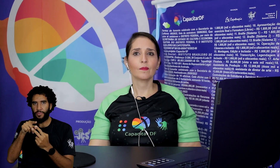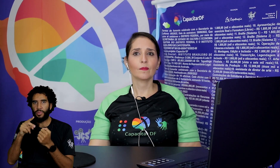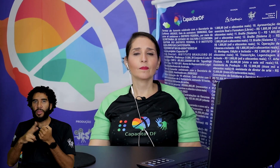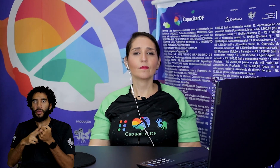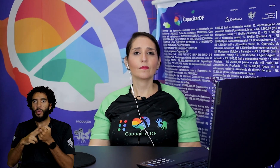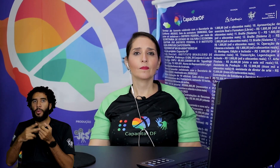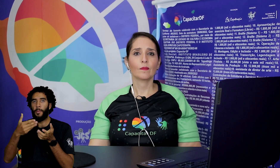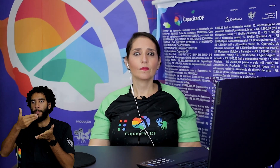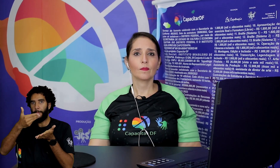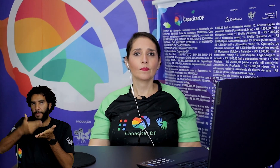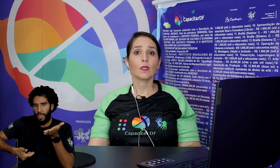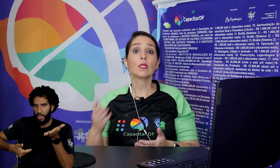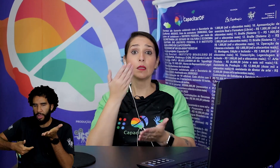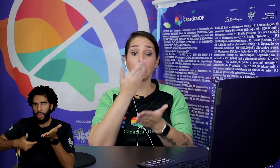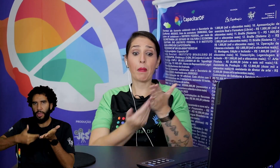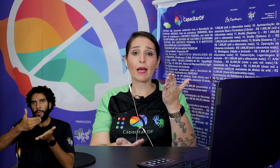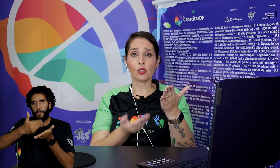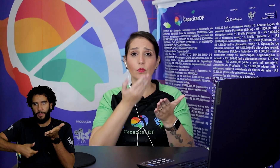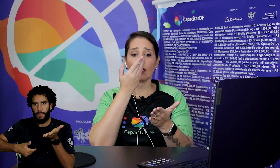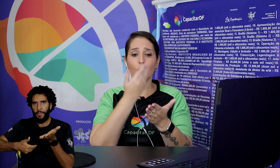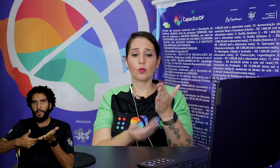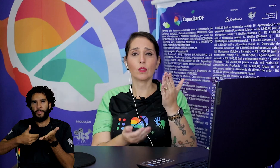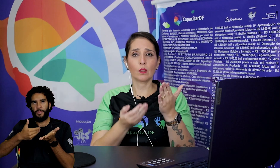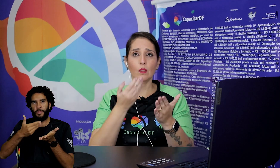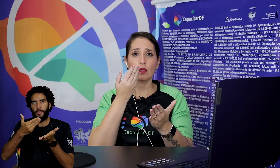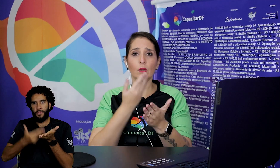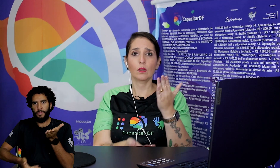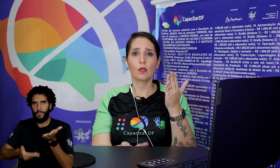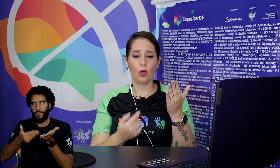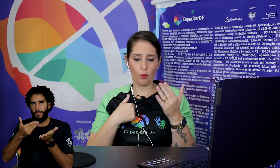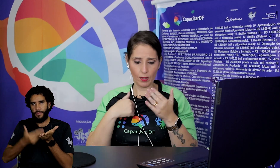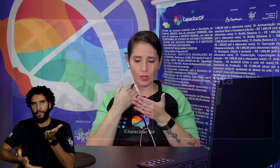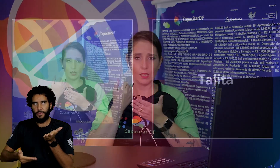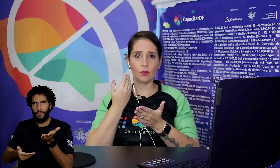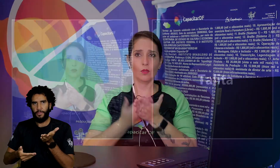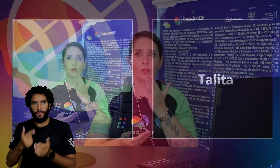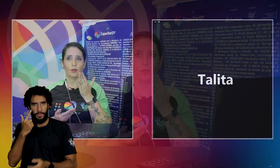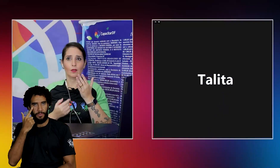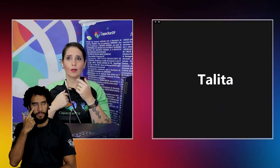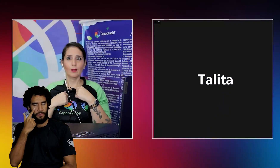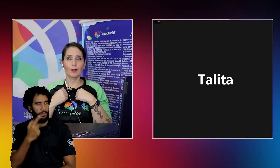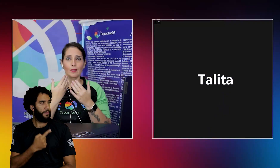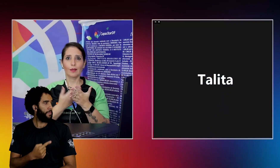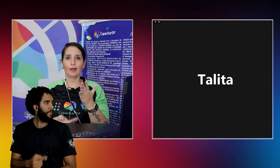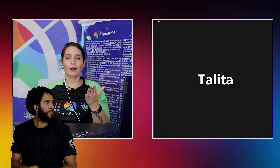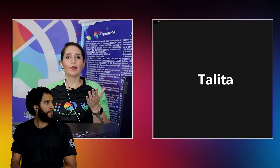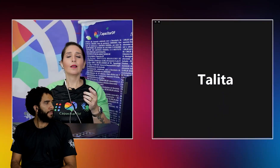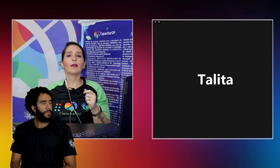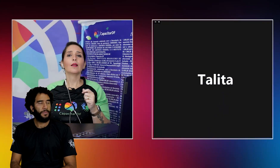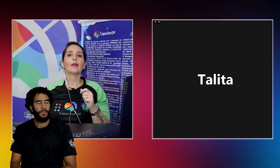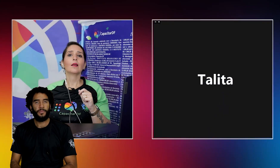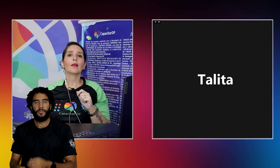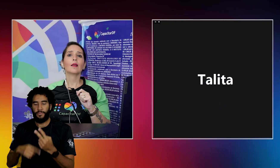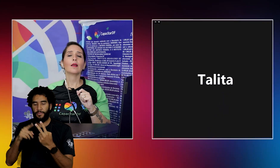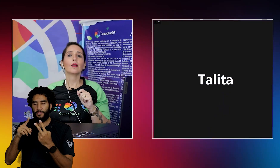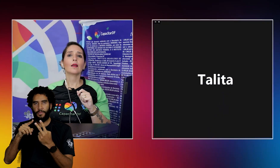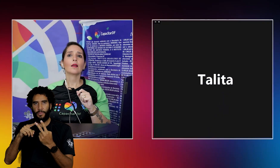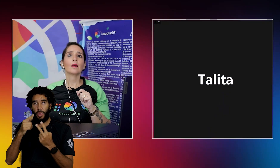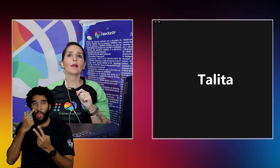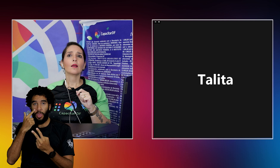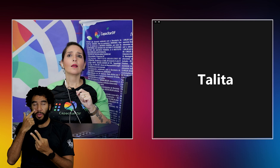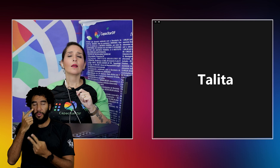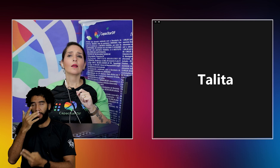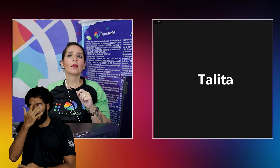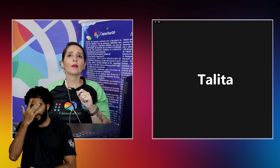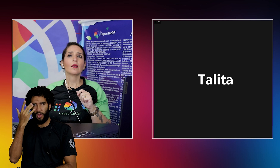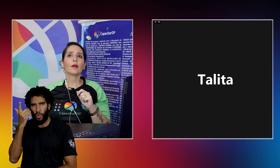as mãos encostam uma na outra? Bate uma na outra. Olha o Tá. E barulhinho. a segunda eu já vi outras pessoas com dúvidas sobre